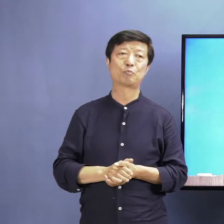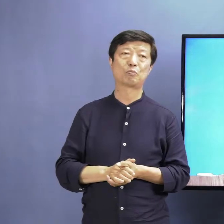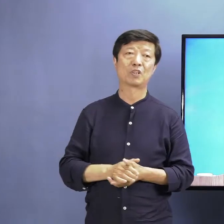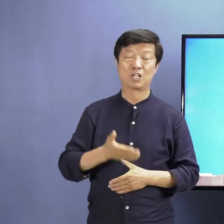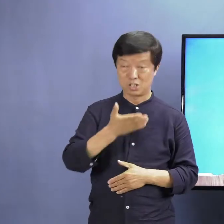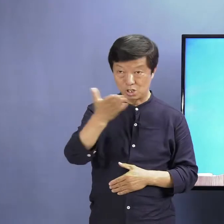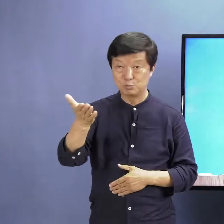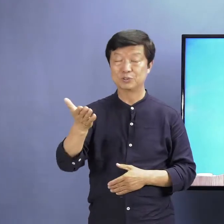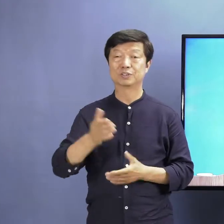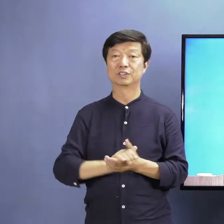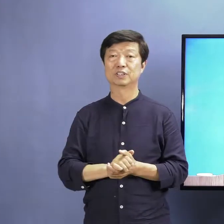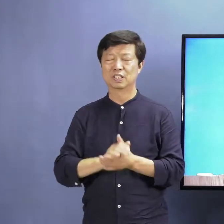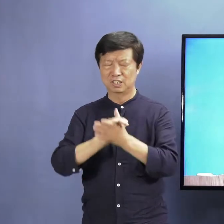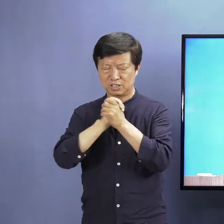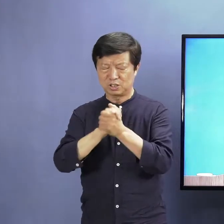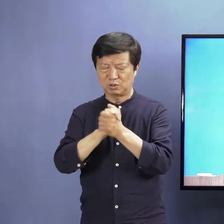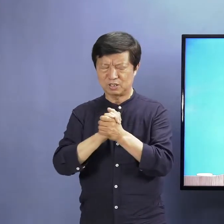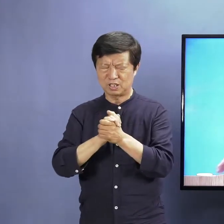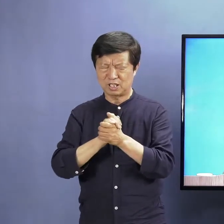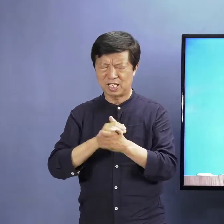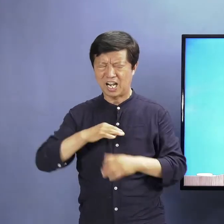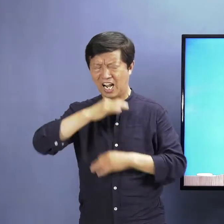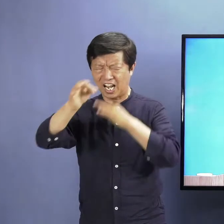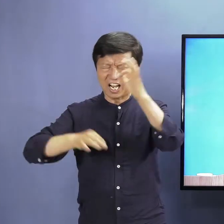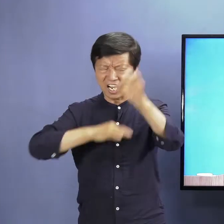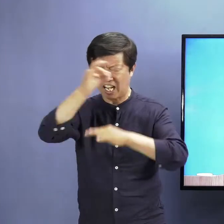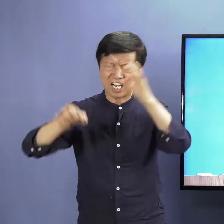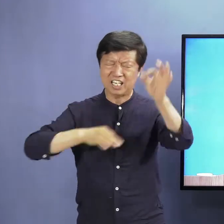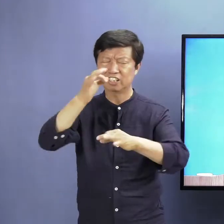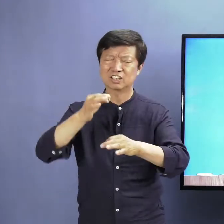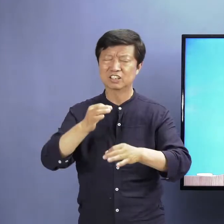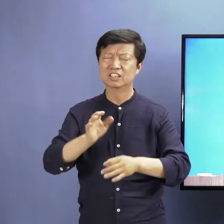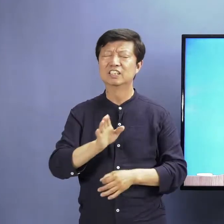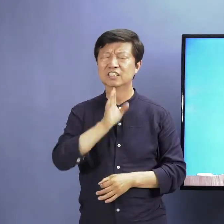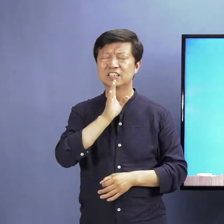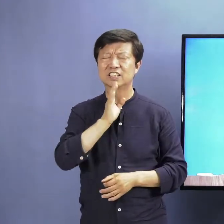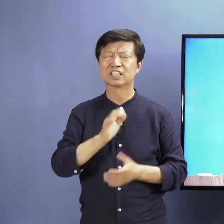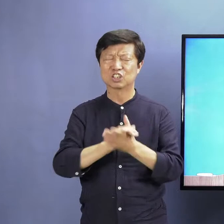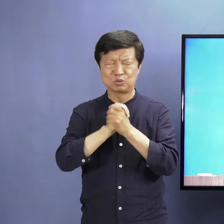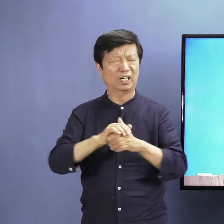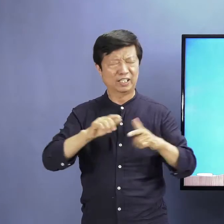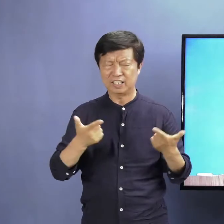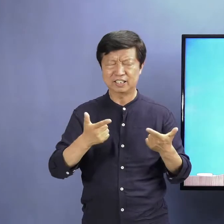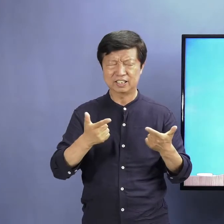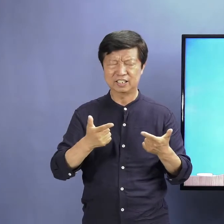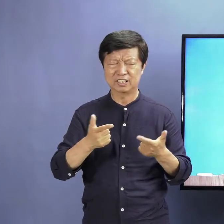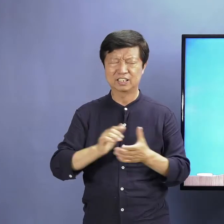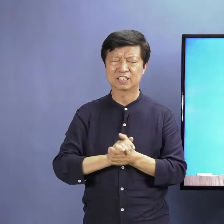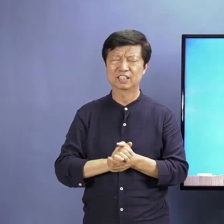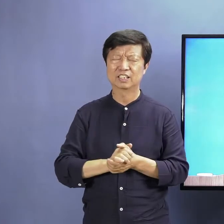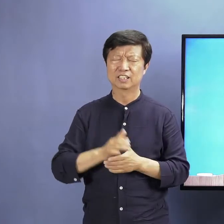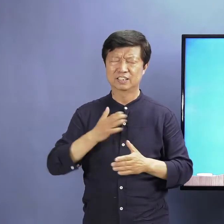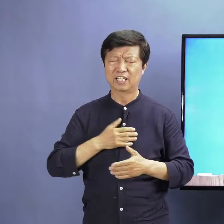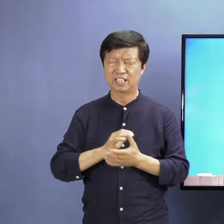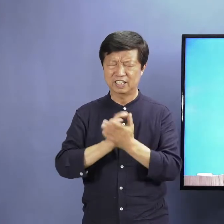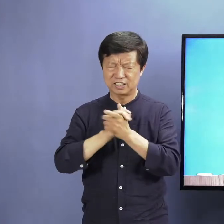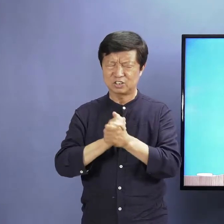여러분, 기도할 때 침 많이 튄다고 열정 있는 거 아니에요. 오늘 기도가 침이 3m나 튀었어.